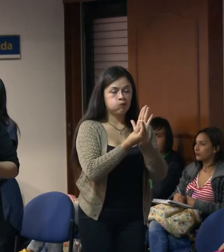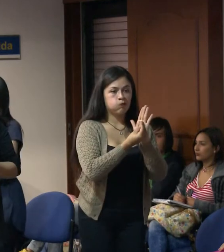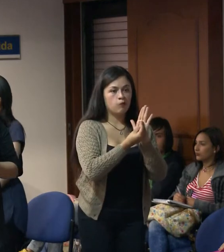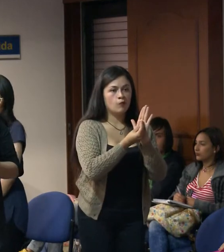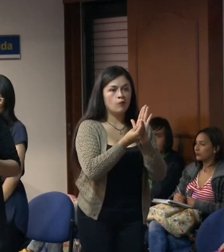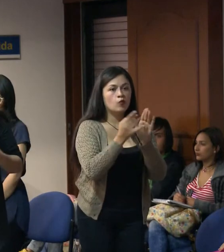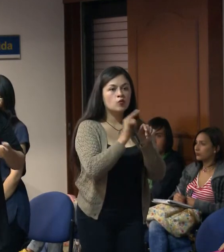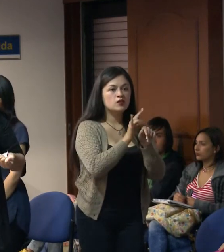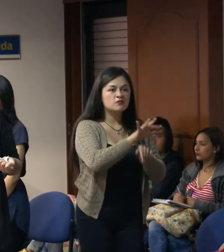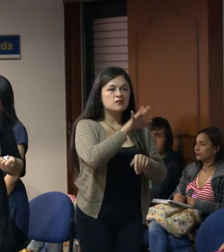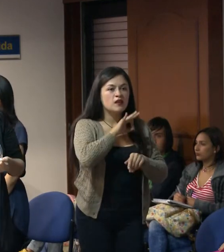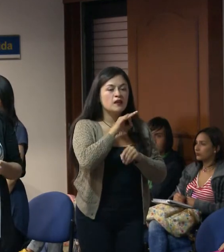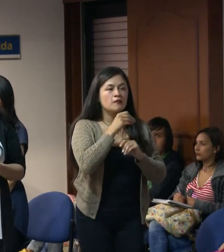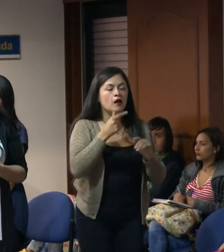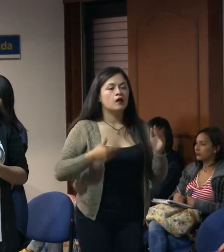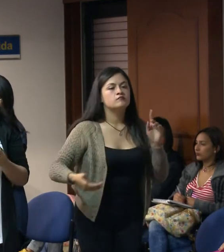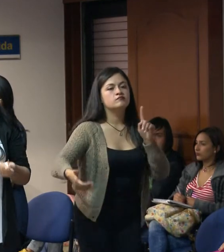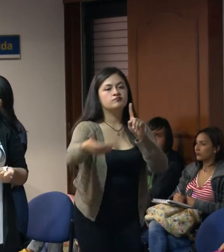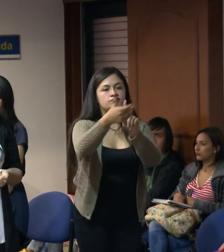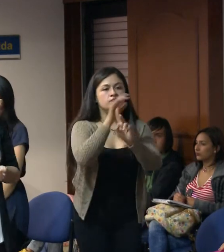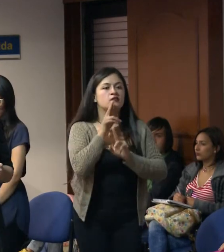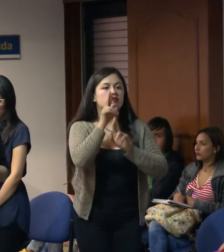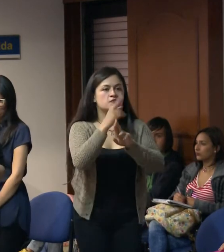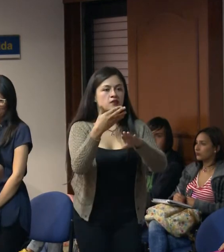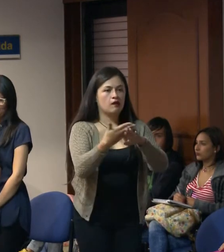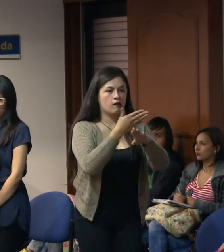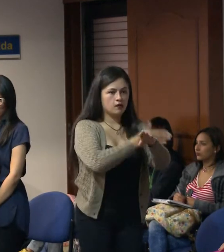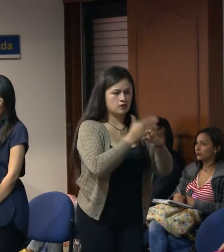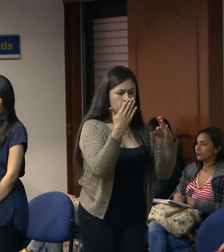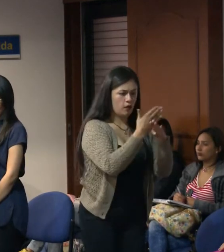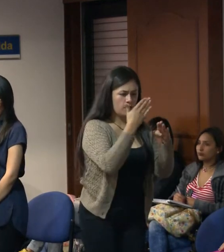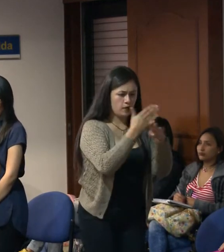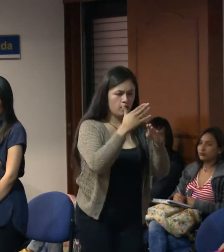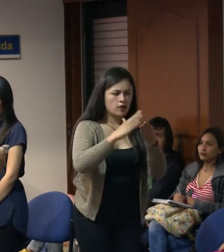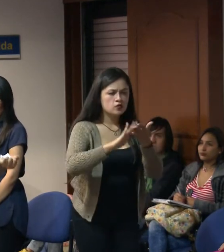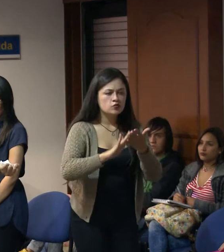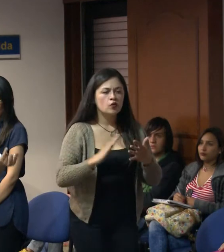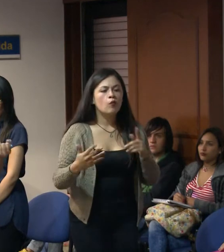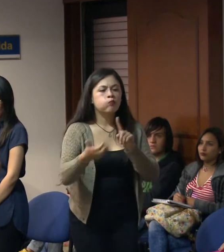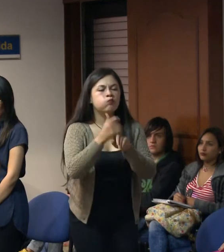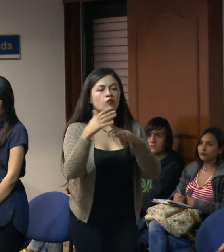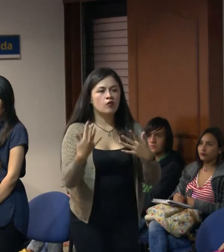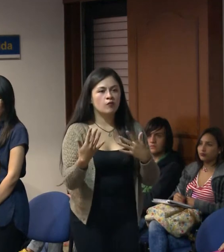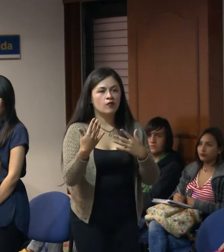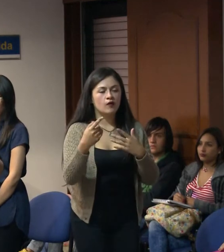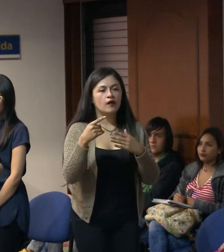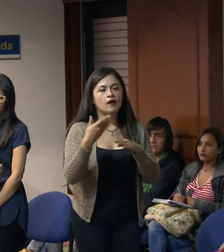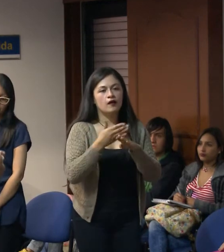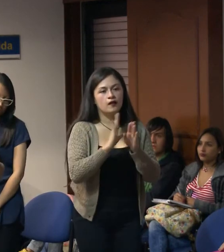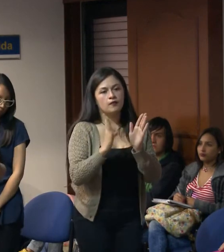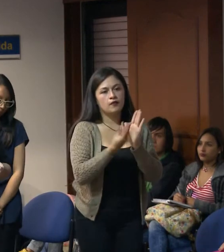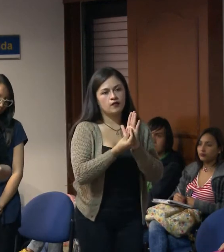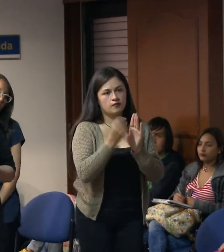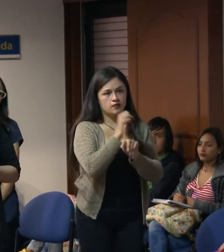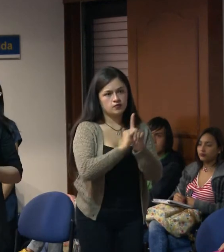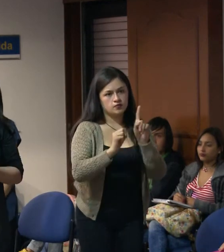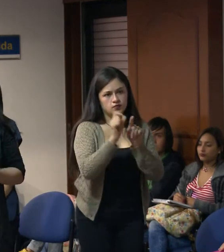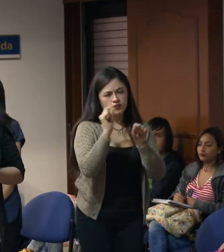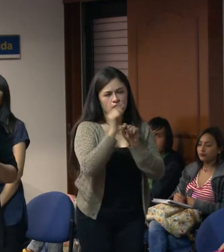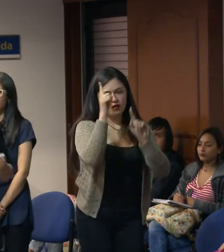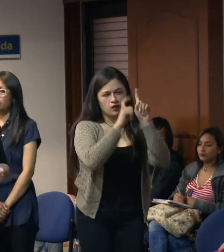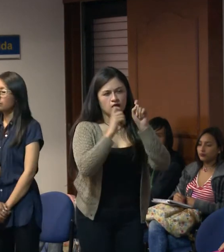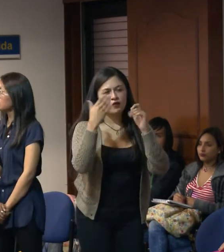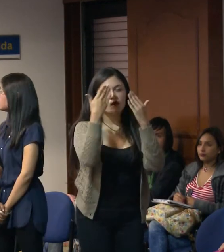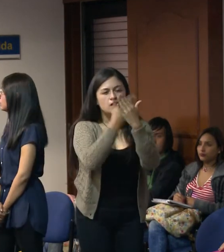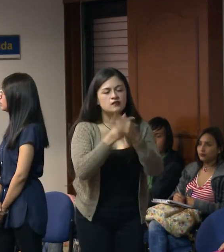para poder llegar como a la respuesta de esa problemática. Es donde pues tenemos en cuenta el qué, el cómo, el por qué, el quién,